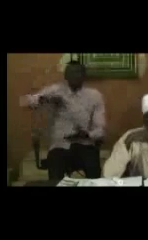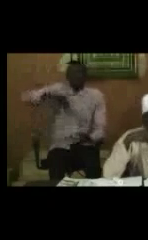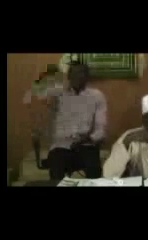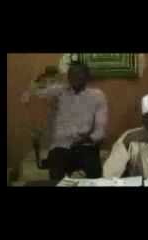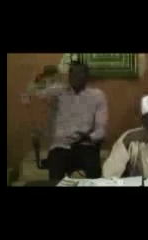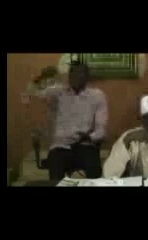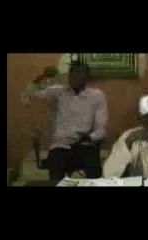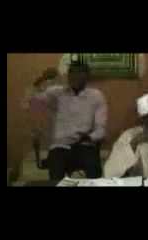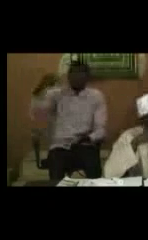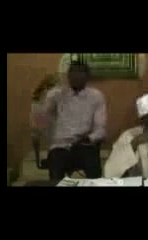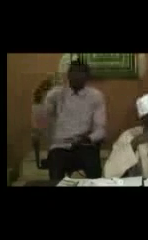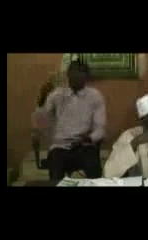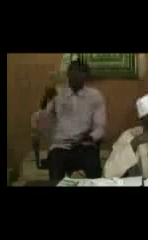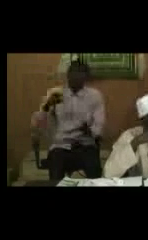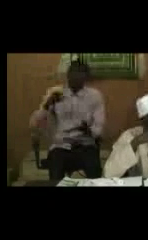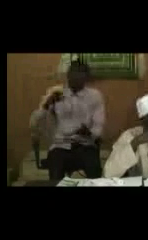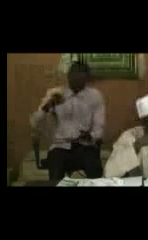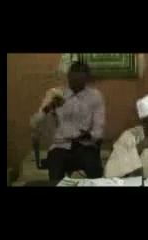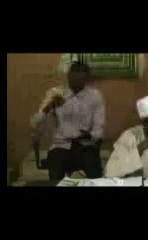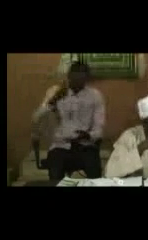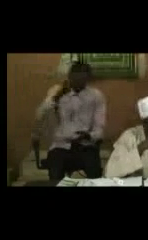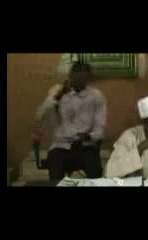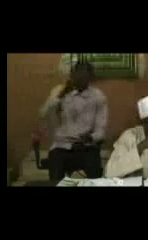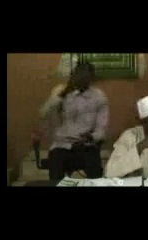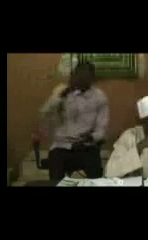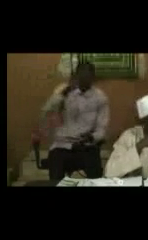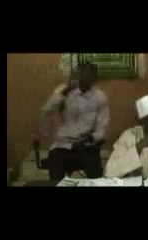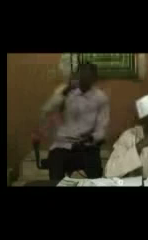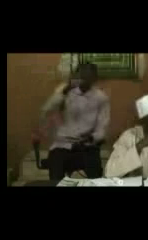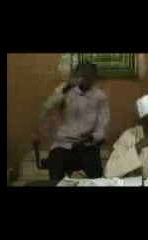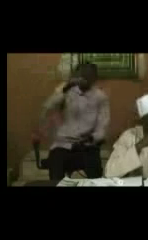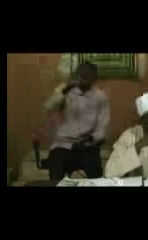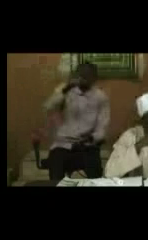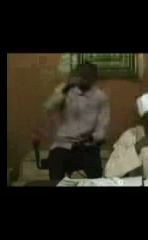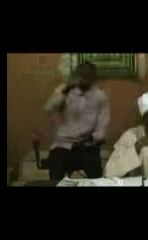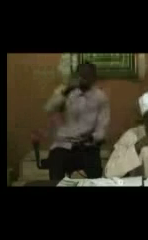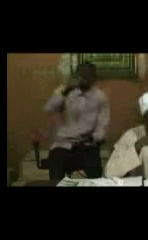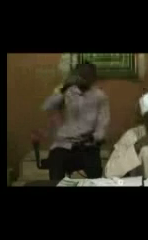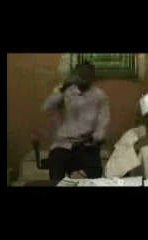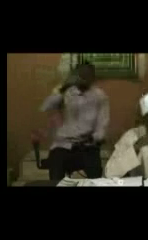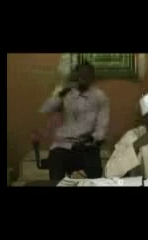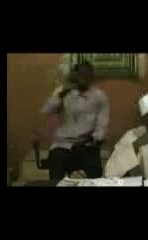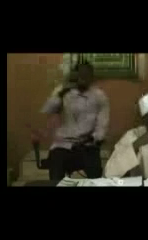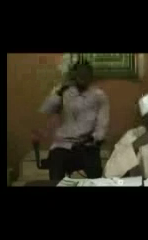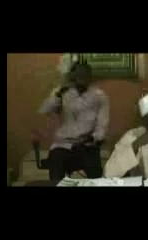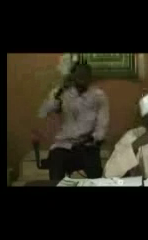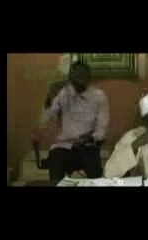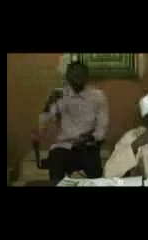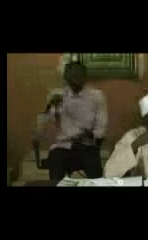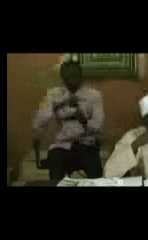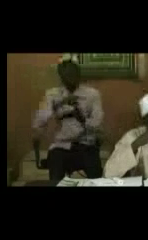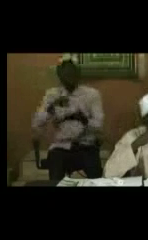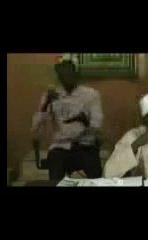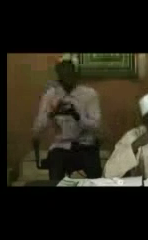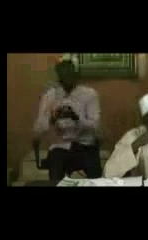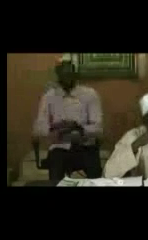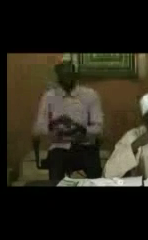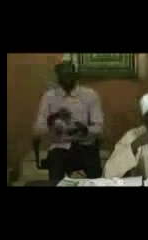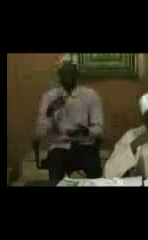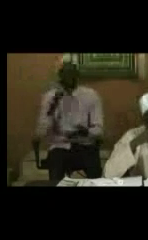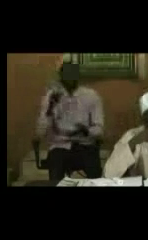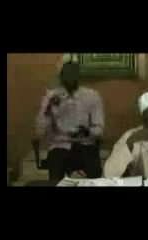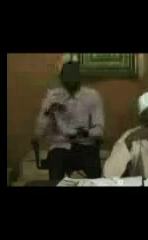anabi lo abaya abaya kwa nile ibadisi lele won so fun pa anabi so won si yi